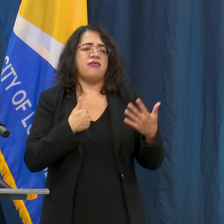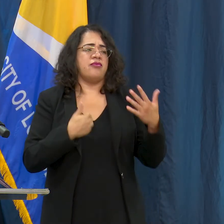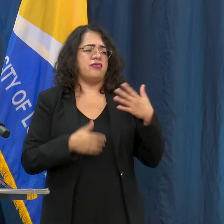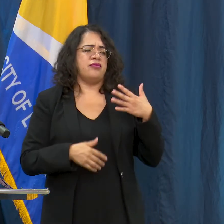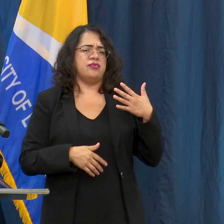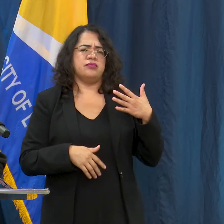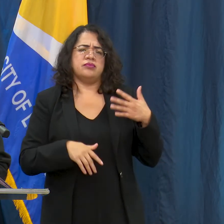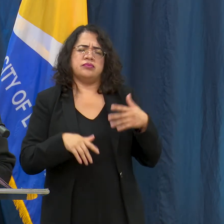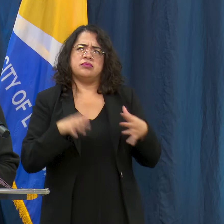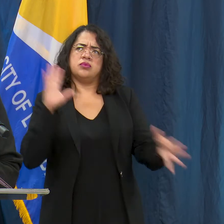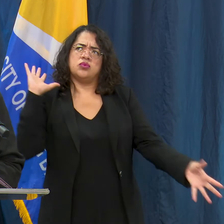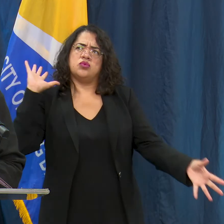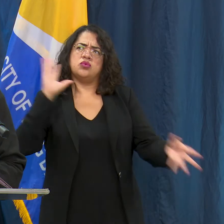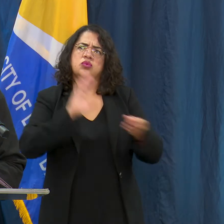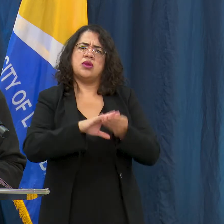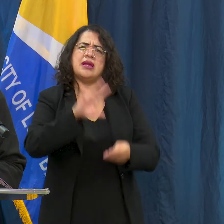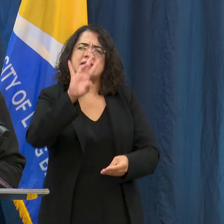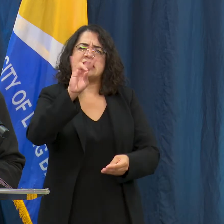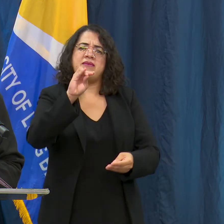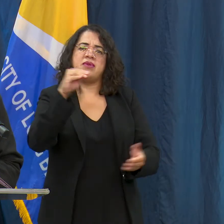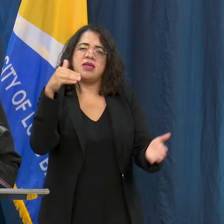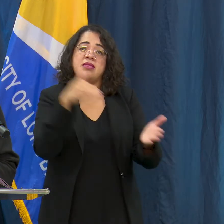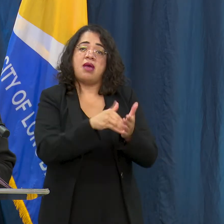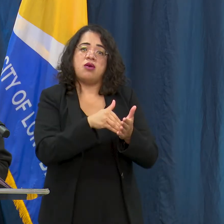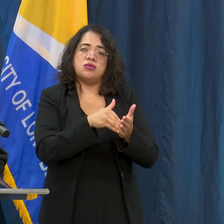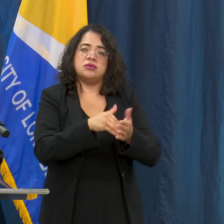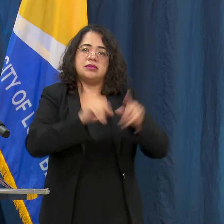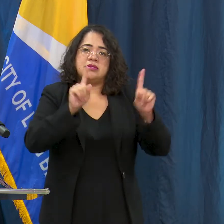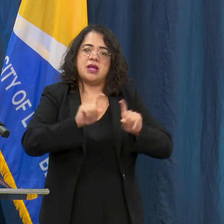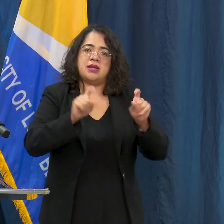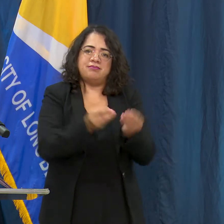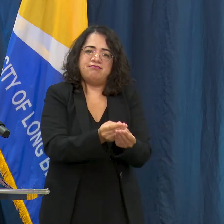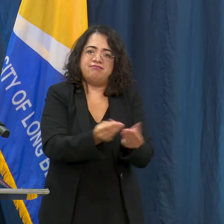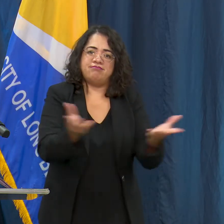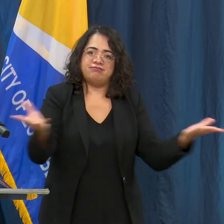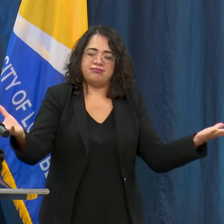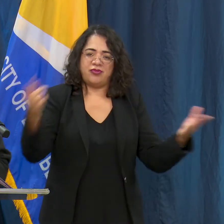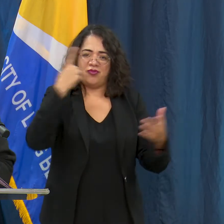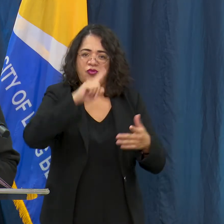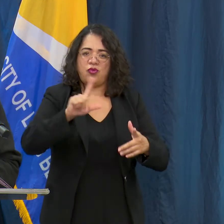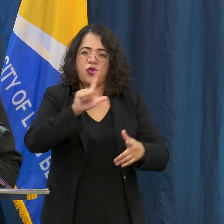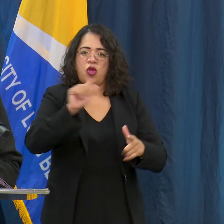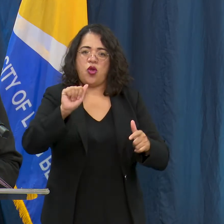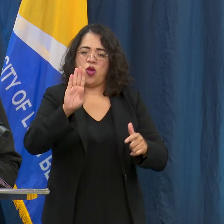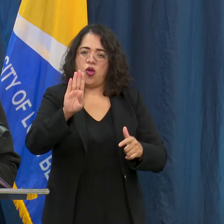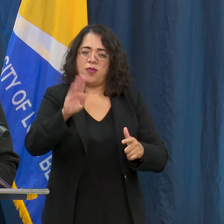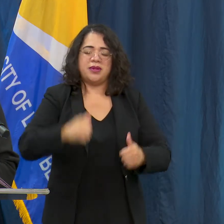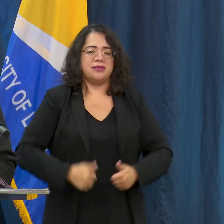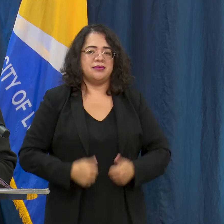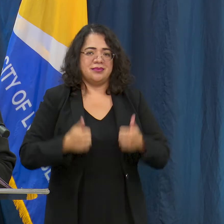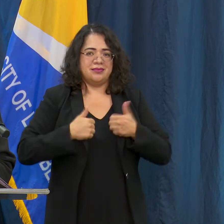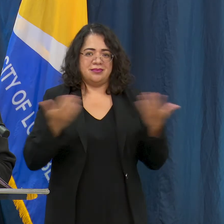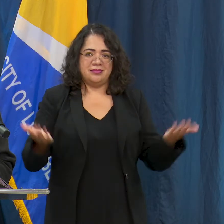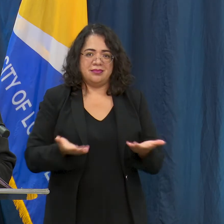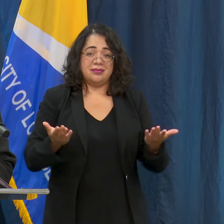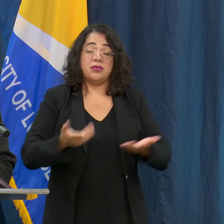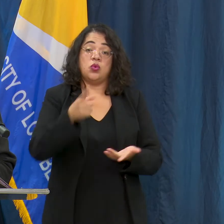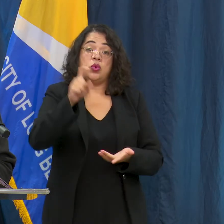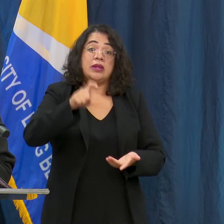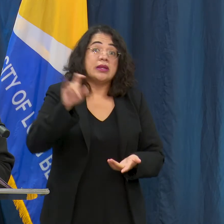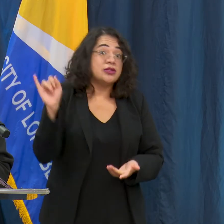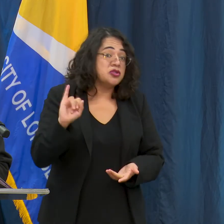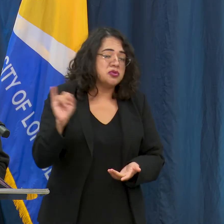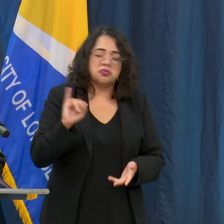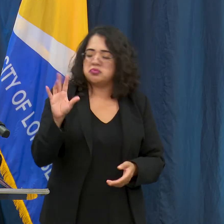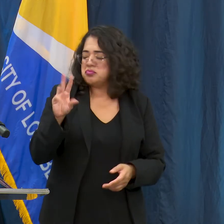hemos realizado 70,000 pruebas del virus, y recuerden que no se necesita seguro médico para recibir una prueba